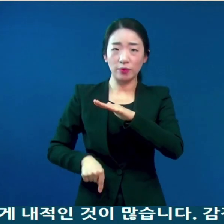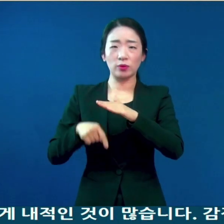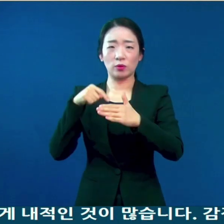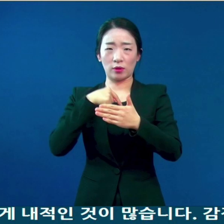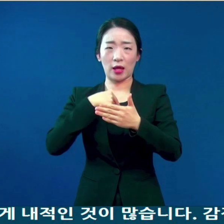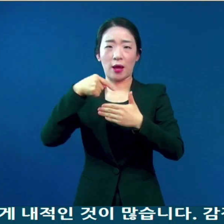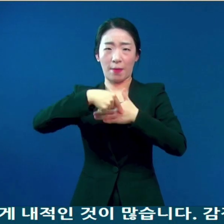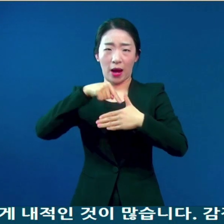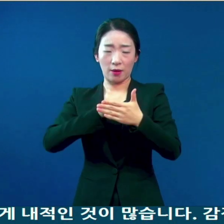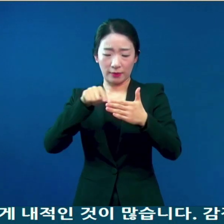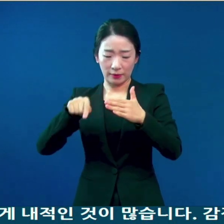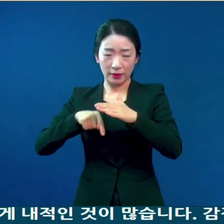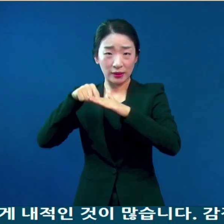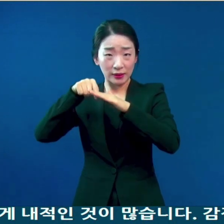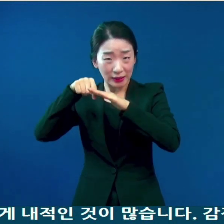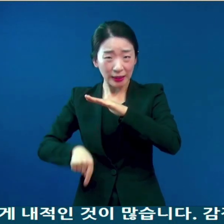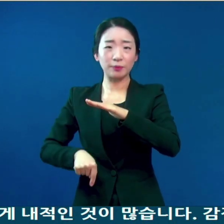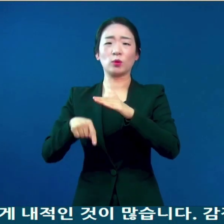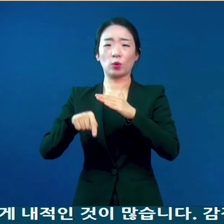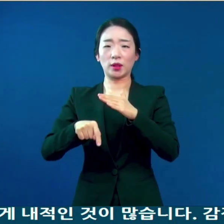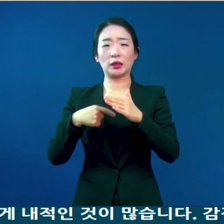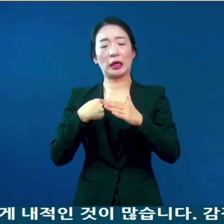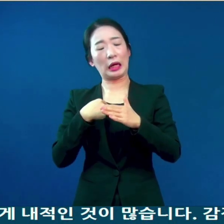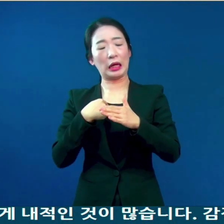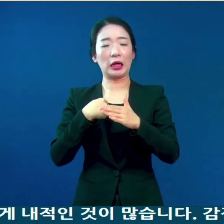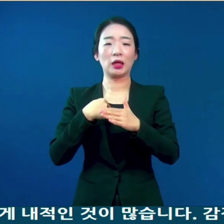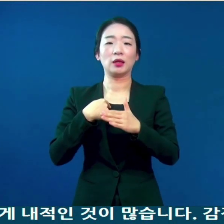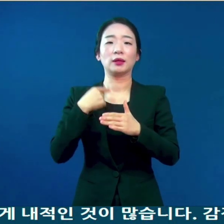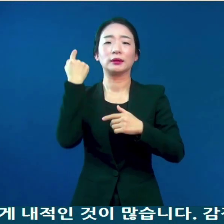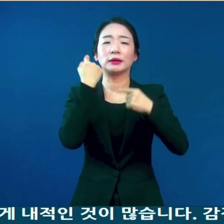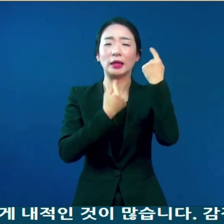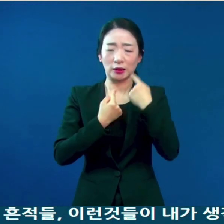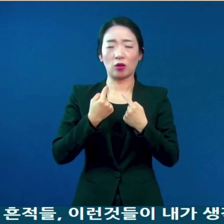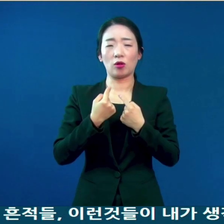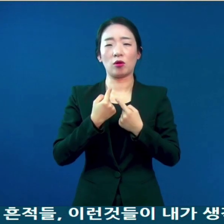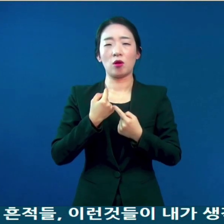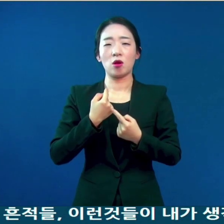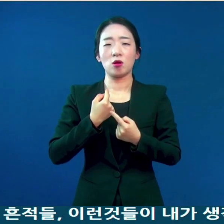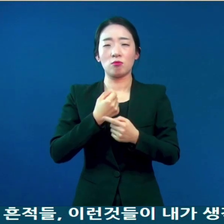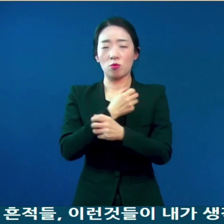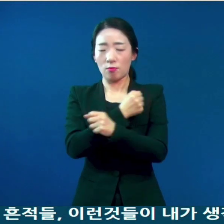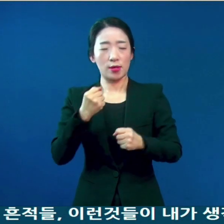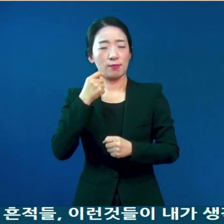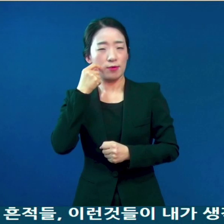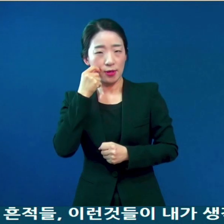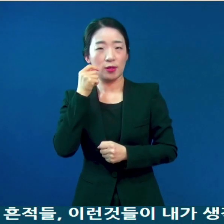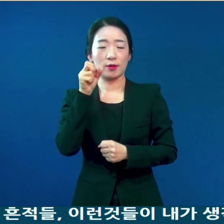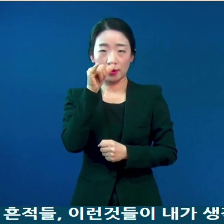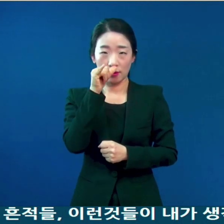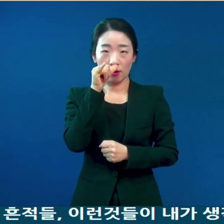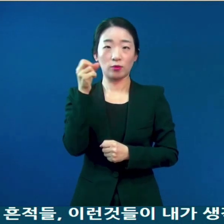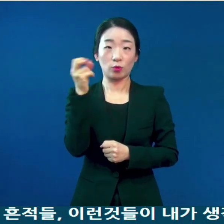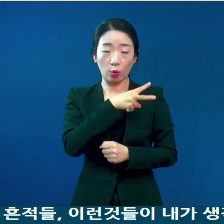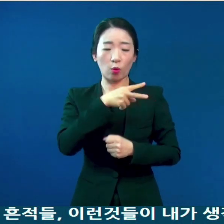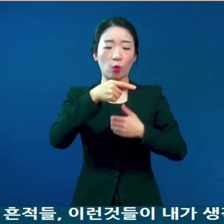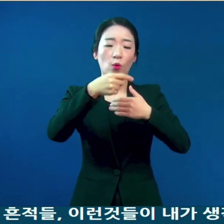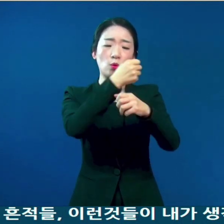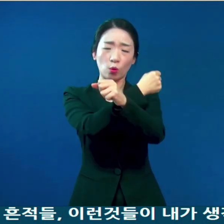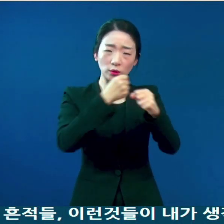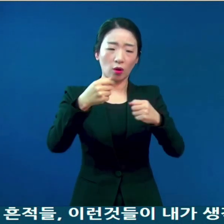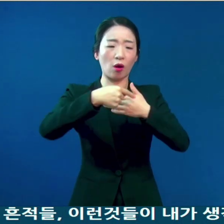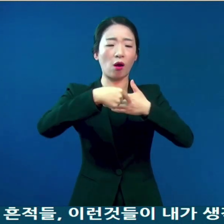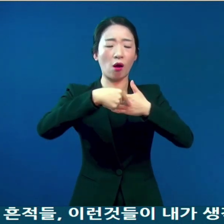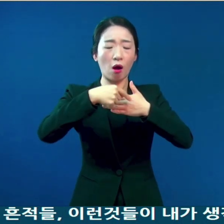마음이 해결된 것 같으면 외적으로 보이는 것이 우리를 또 화나게 만들고, 외적인 것이 해결된 것 같으면 마음이